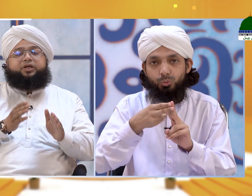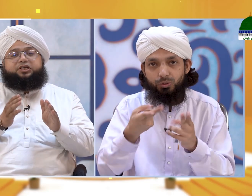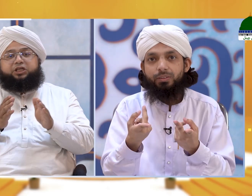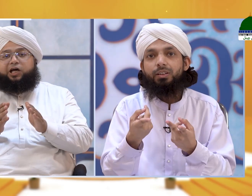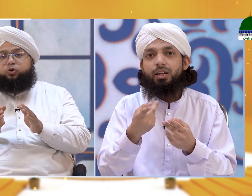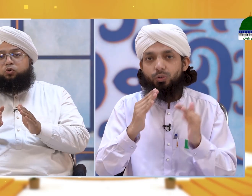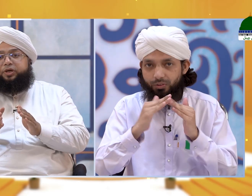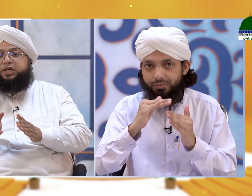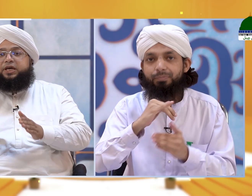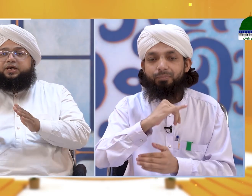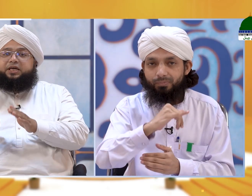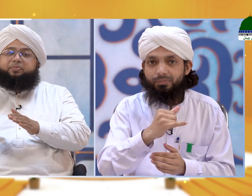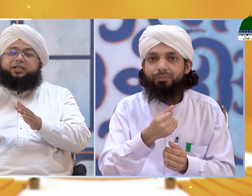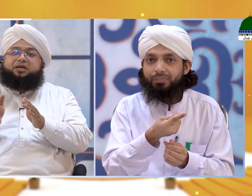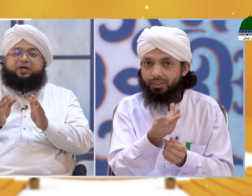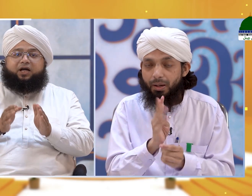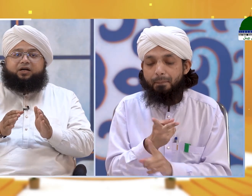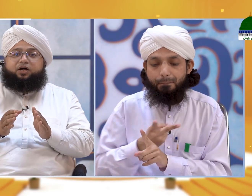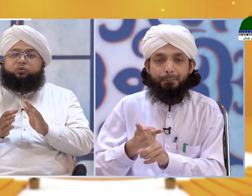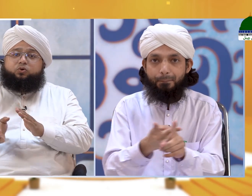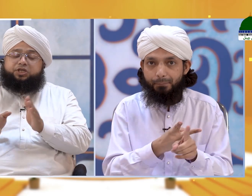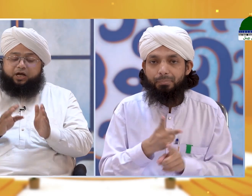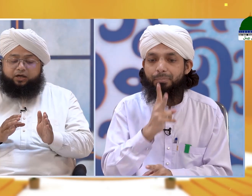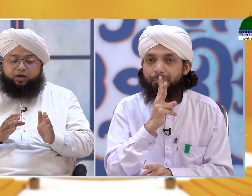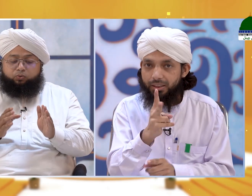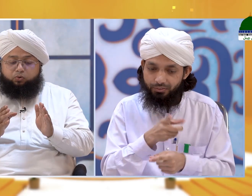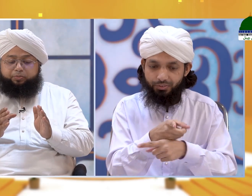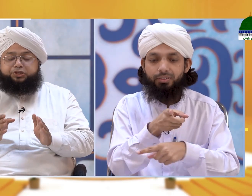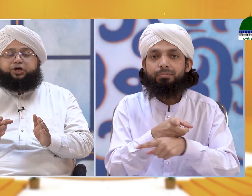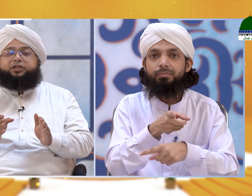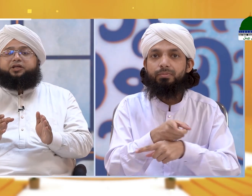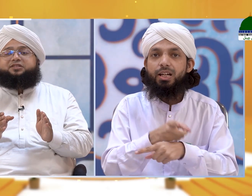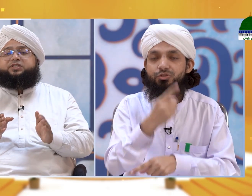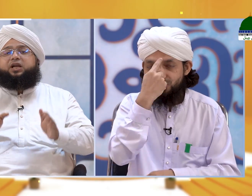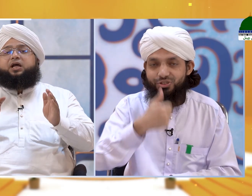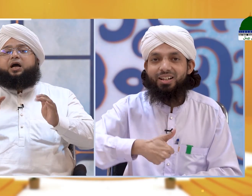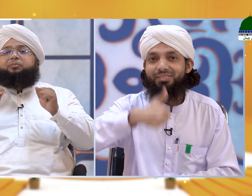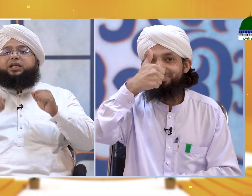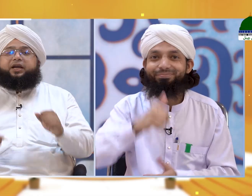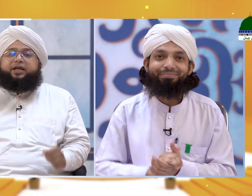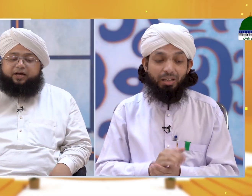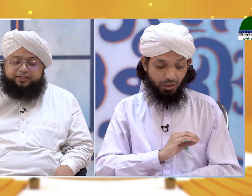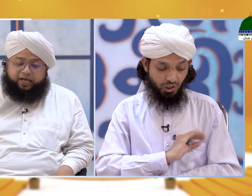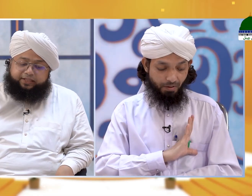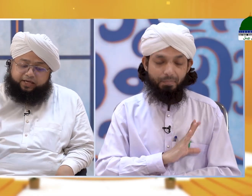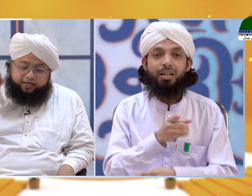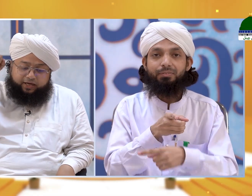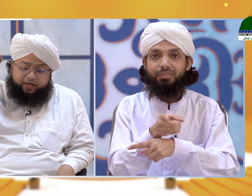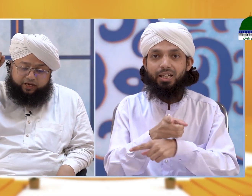رشتہ داروں کو بھی یہ باتیں بتا کر، ان کو سکھا کر، ان کو بھی انشاءاللہ عز و جل عمل کرنے کا ذہن دیں گے۔